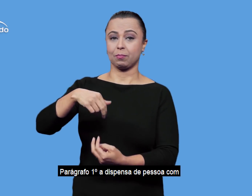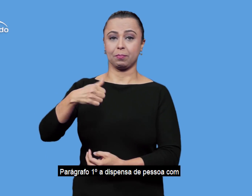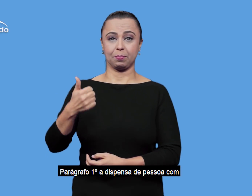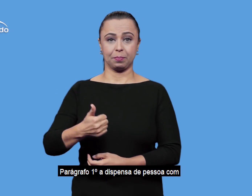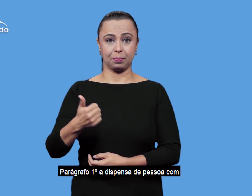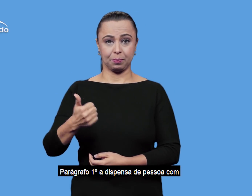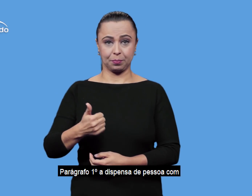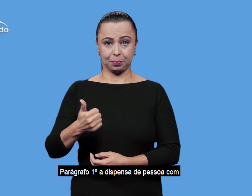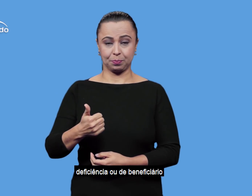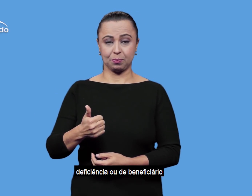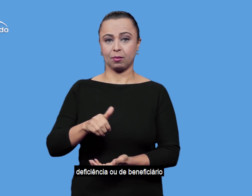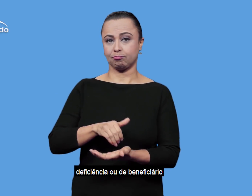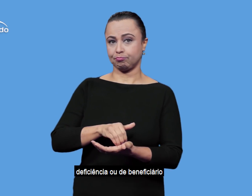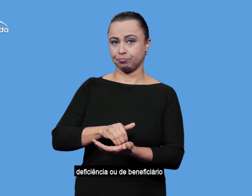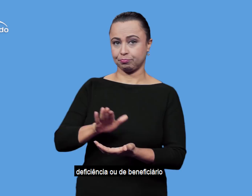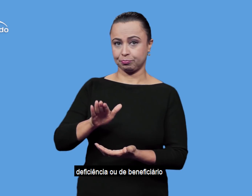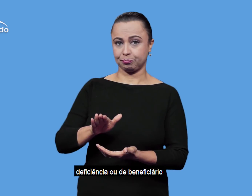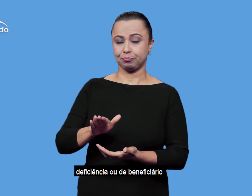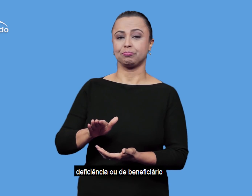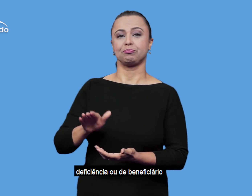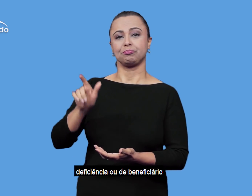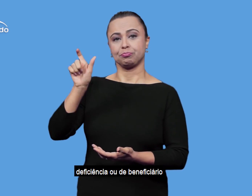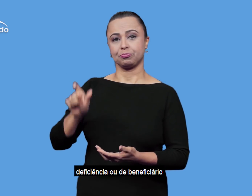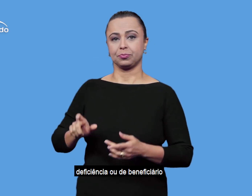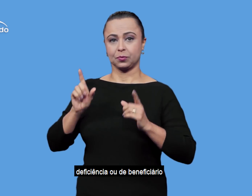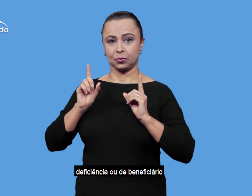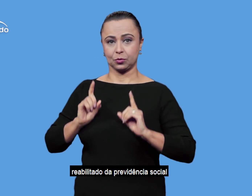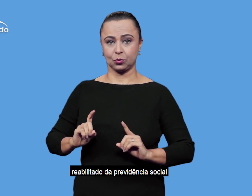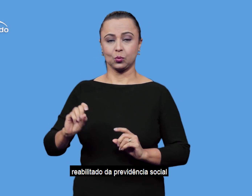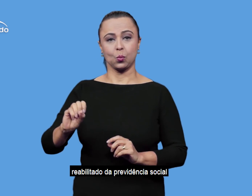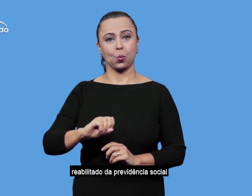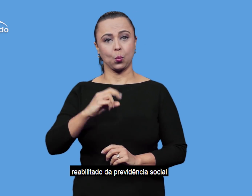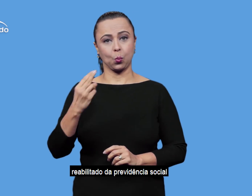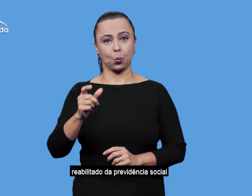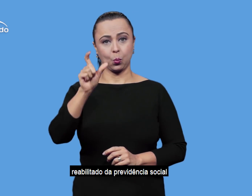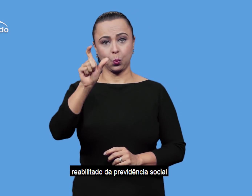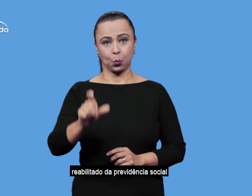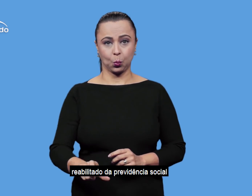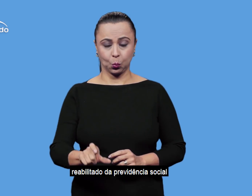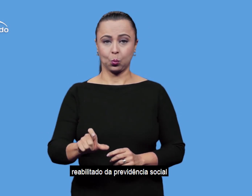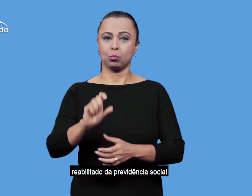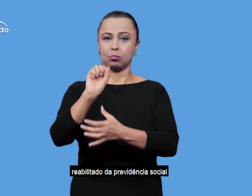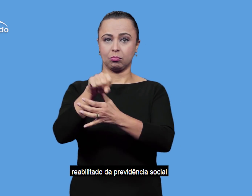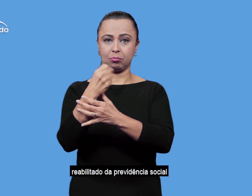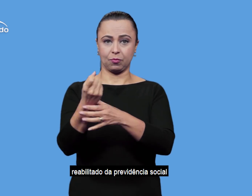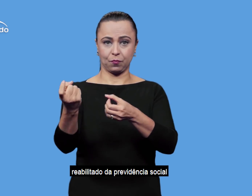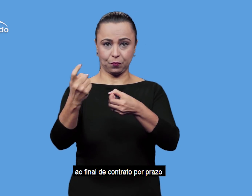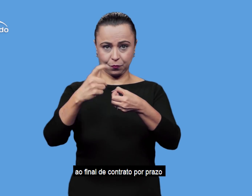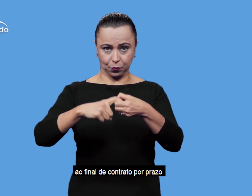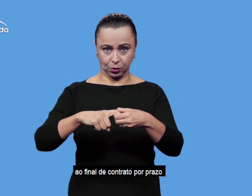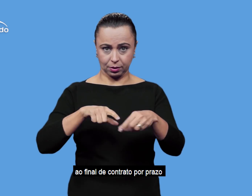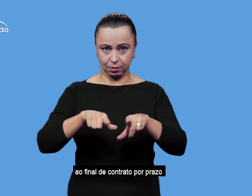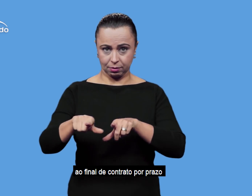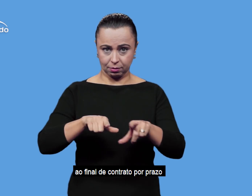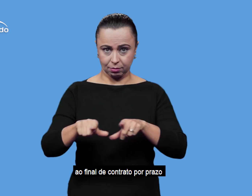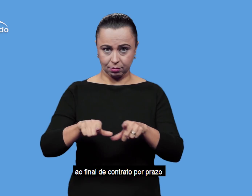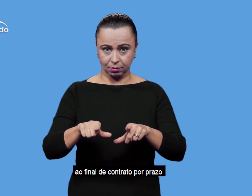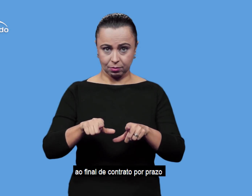pessoa com deficiência ou de beneficiário reabilitado da previdência social ao final de contrato por prazo